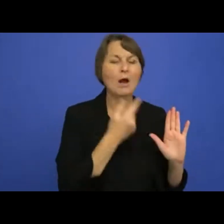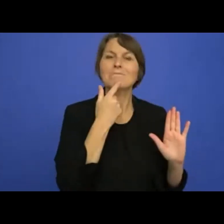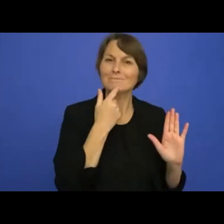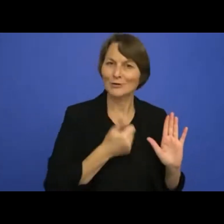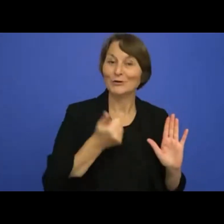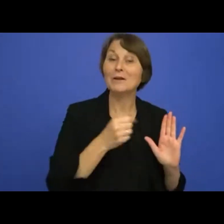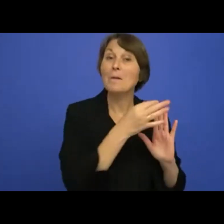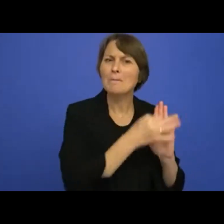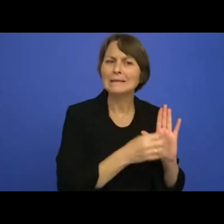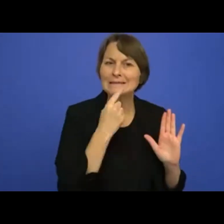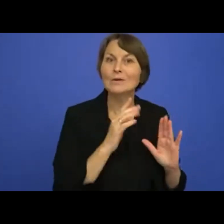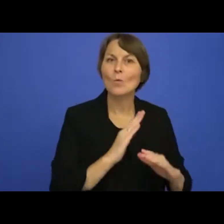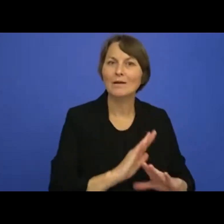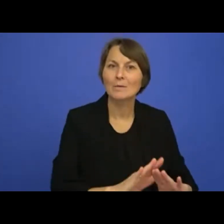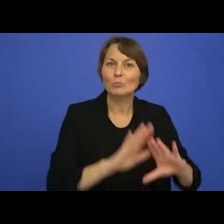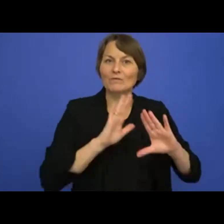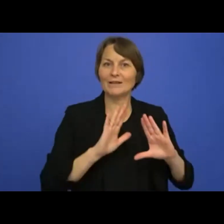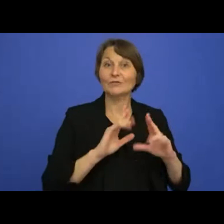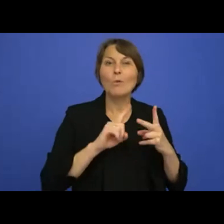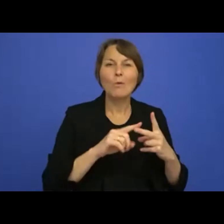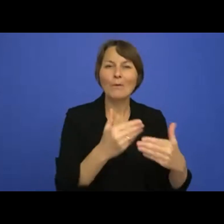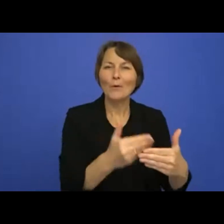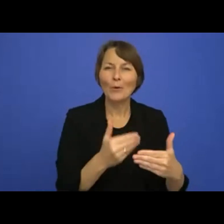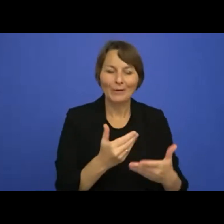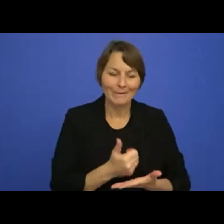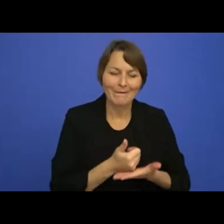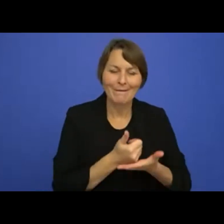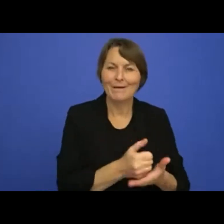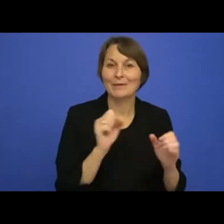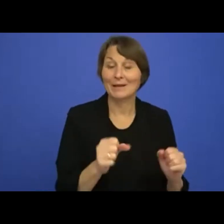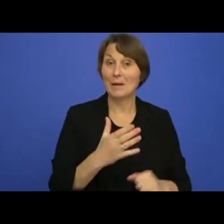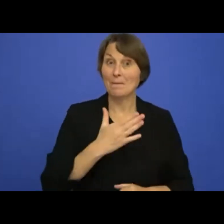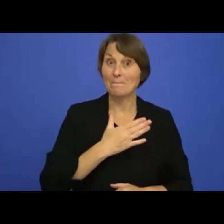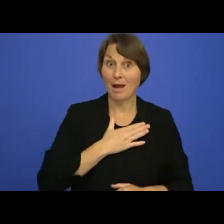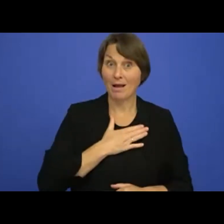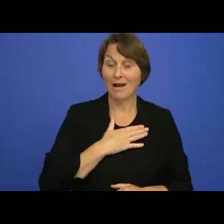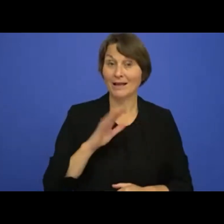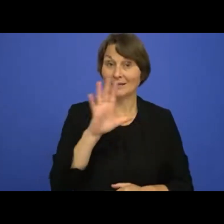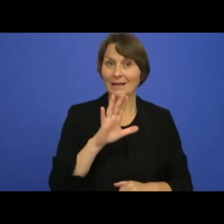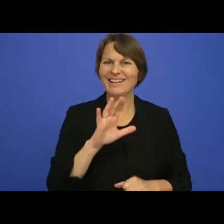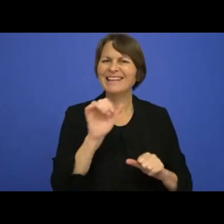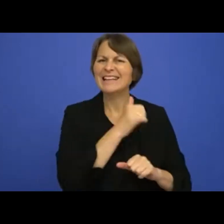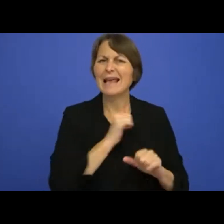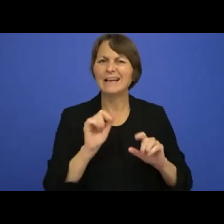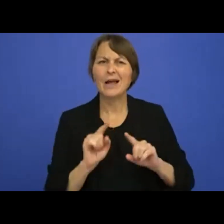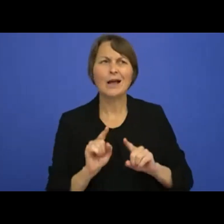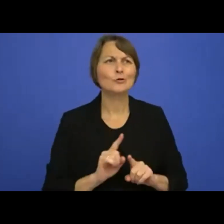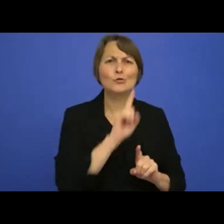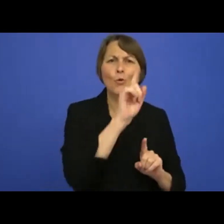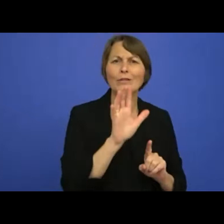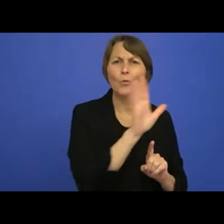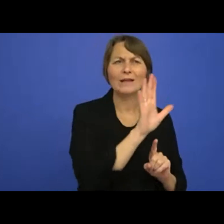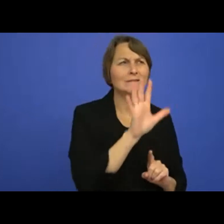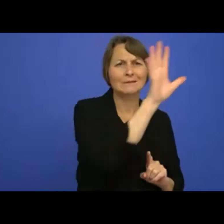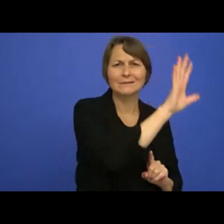de leur situation. La prévention, l'intervention rapide est très importante. Dans les territoires du Nord-Ouest, nous